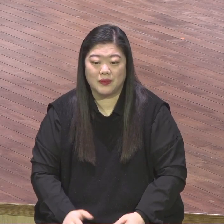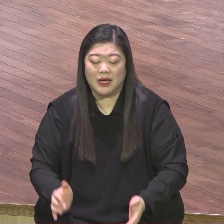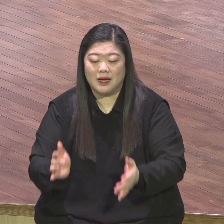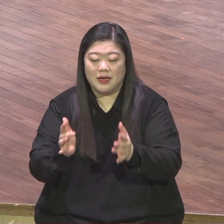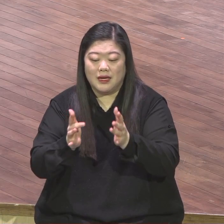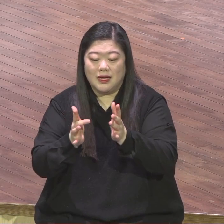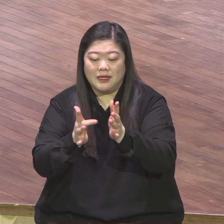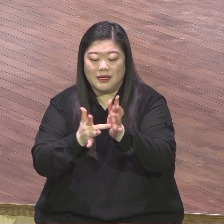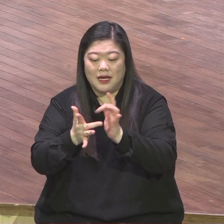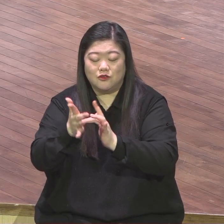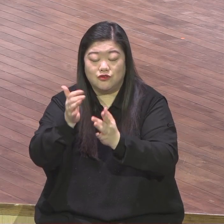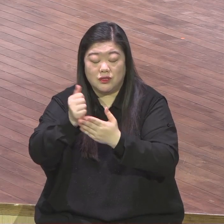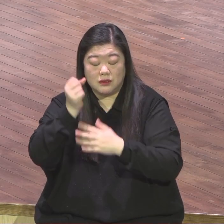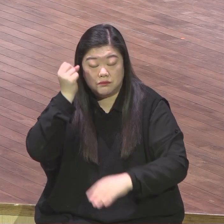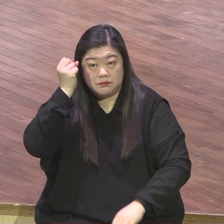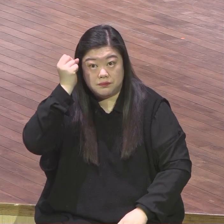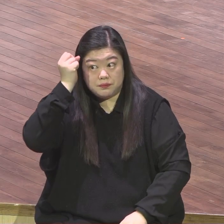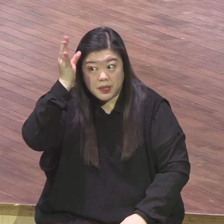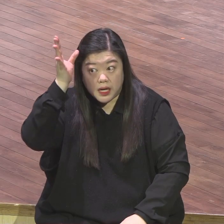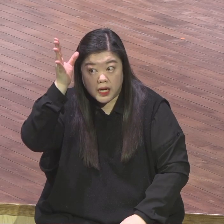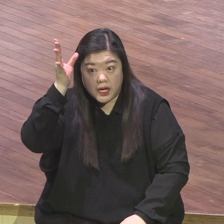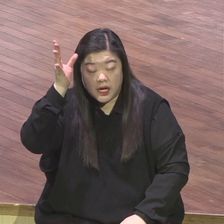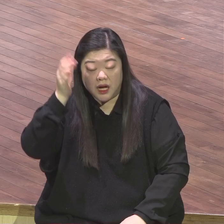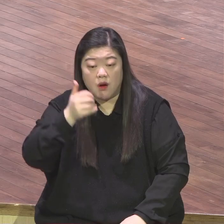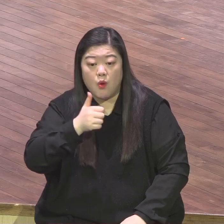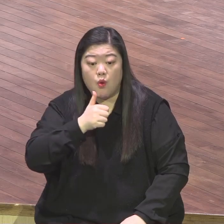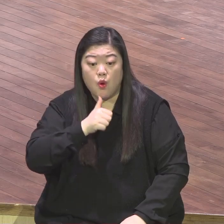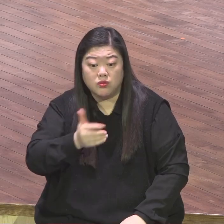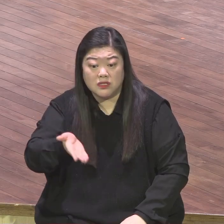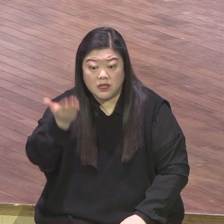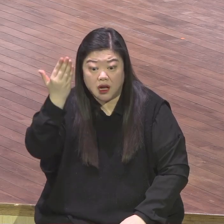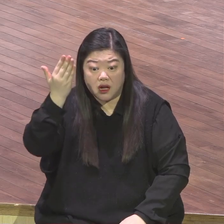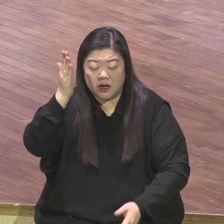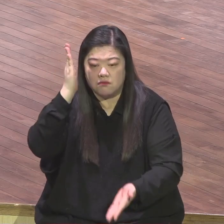이상 예수님을 잊지 맙시다.